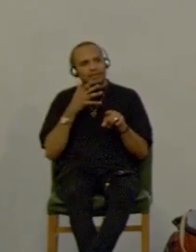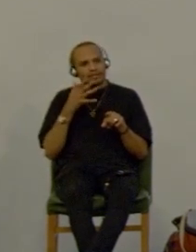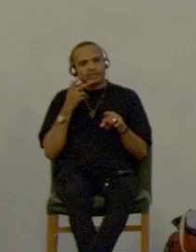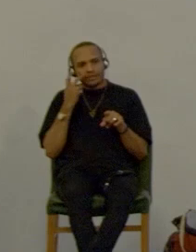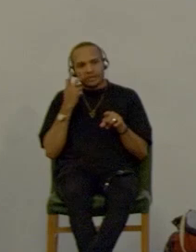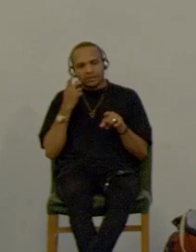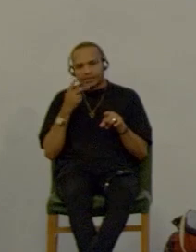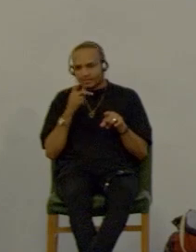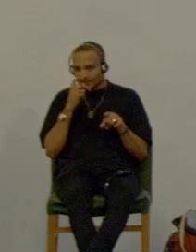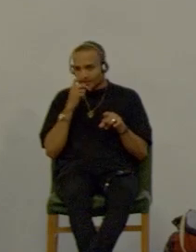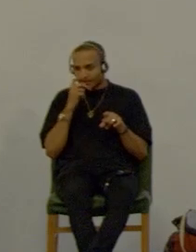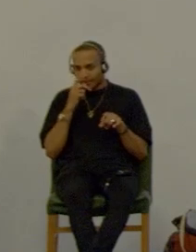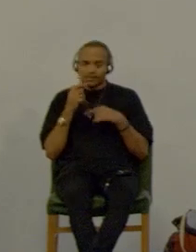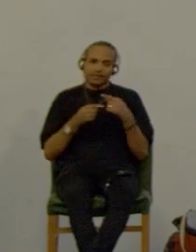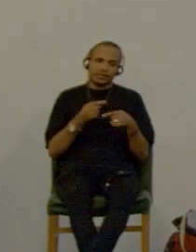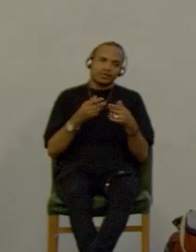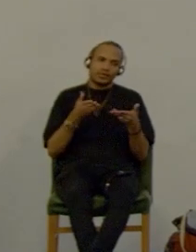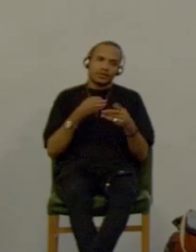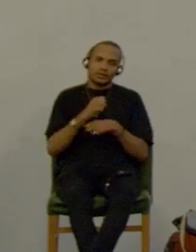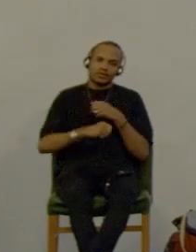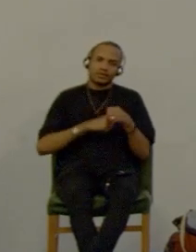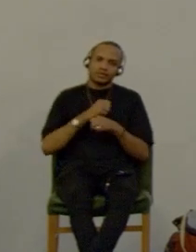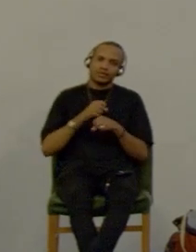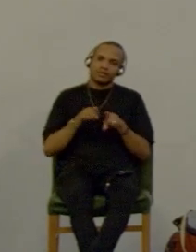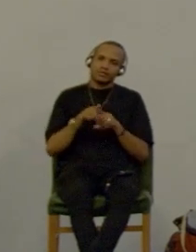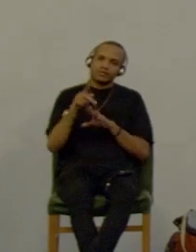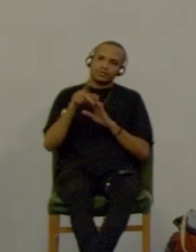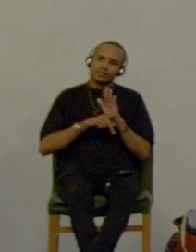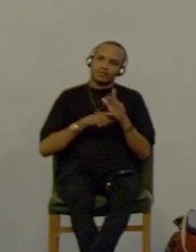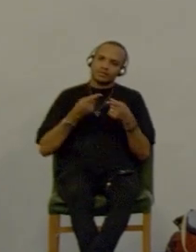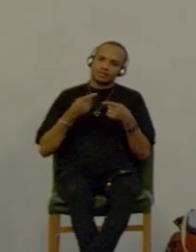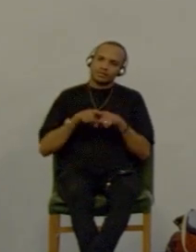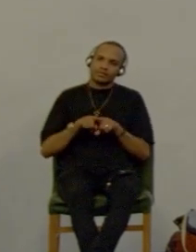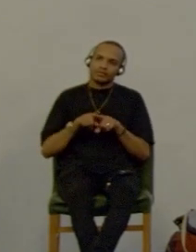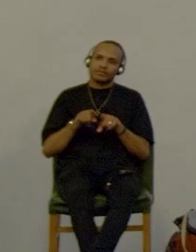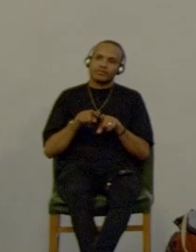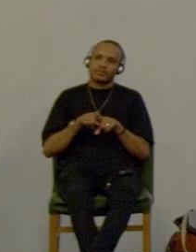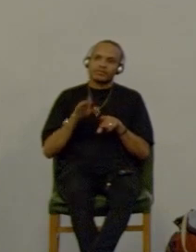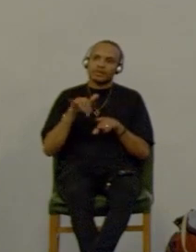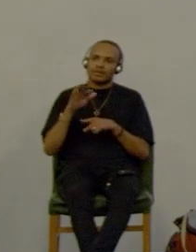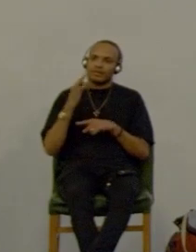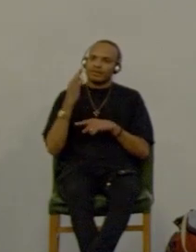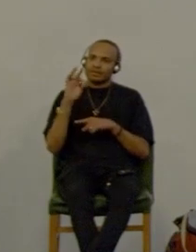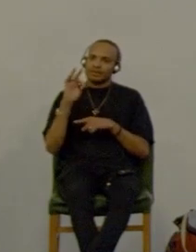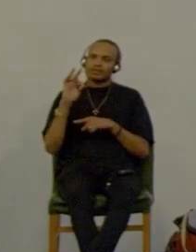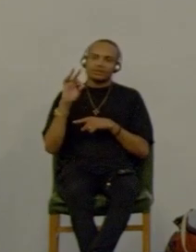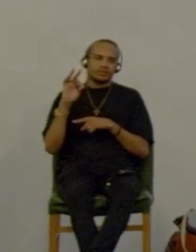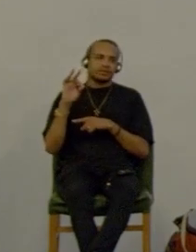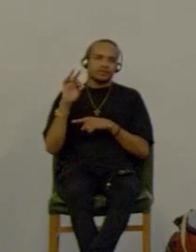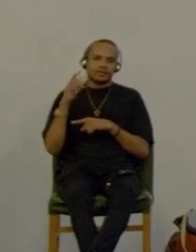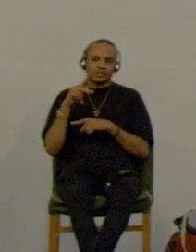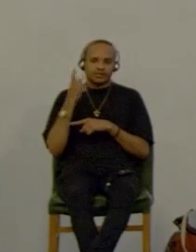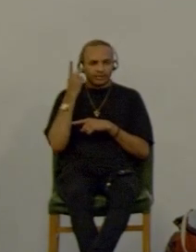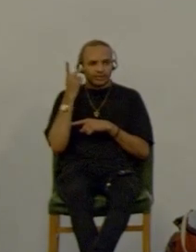desse ciclo, né, desse ano, ele foi um projeto em parceria com a Embaixada da França, o Consulado Geral da França,